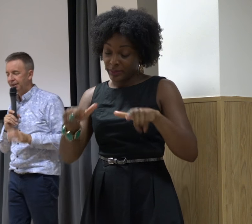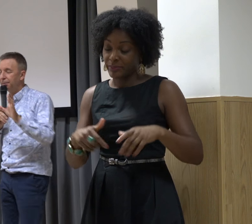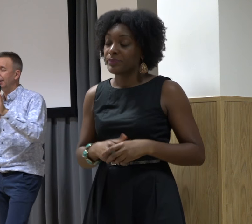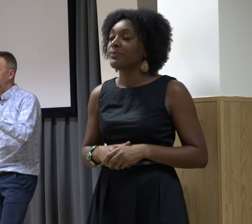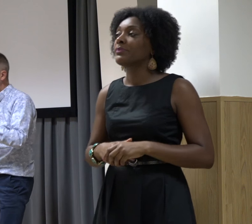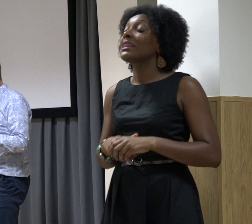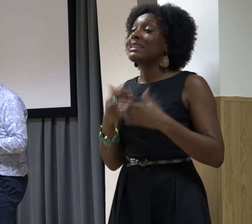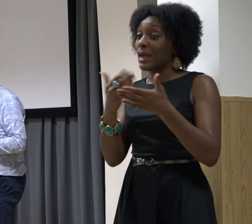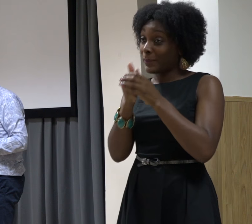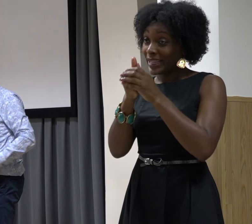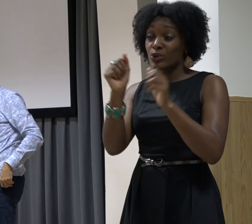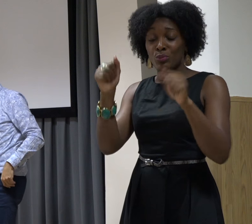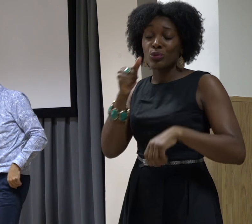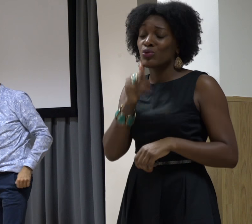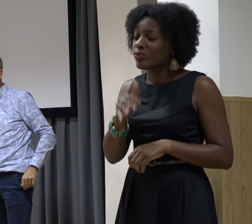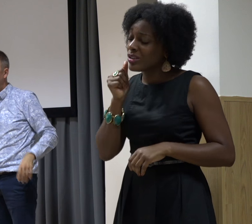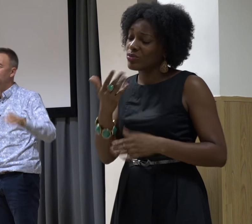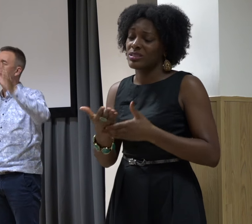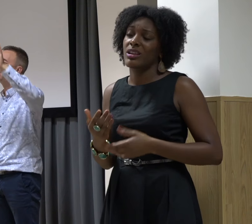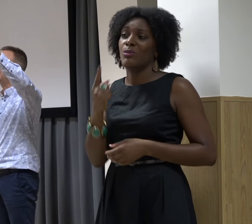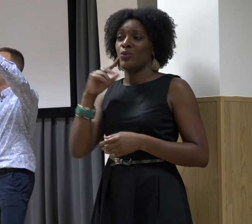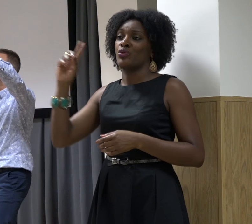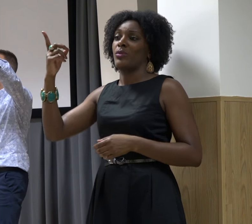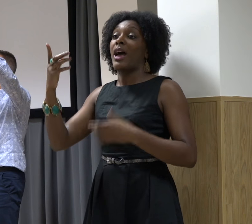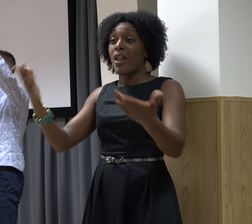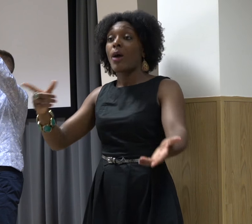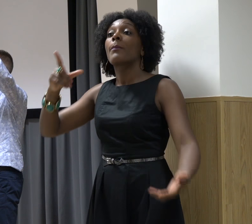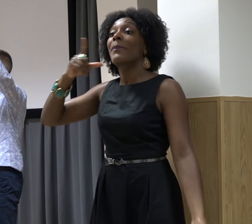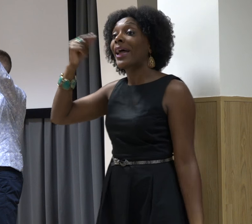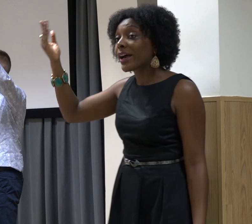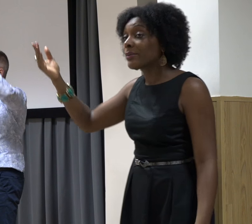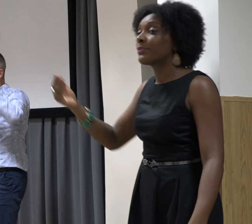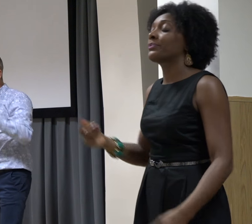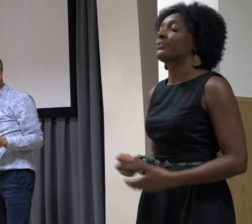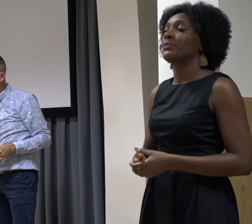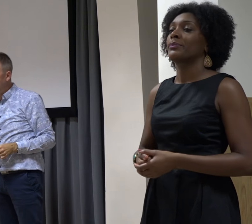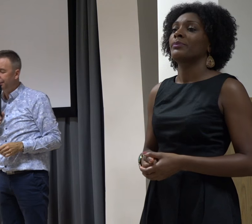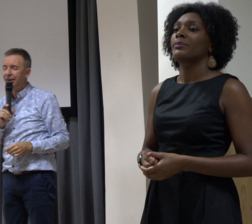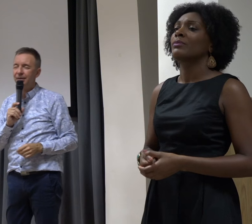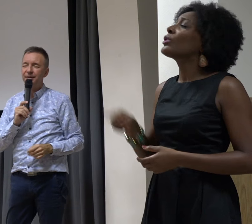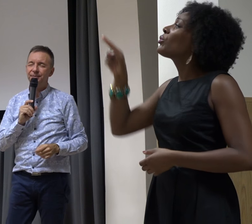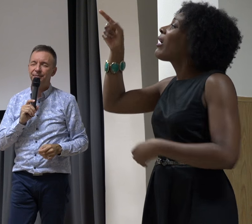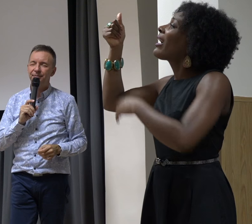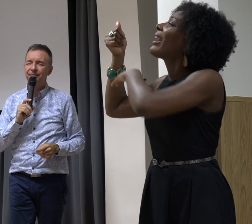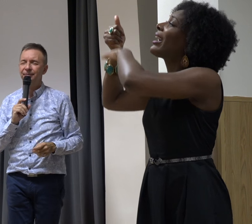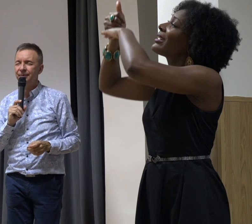Et c'est une prière que tu peux faire chaque jour pour le Seigneur. Et on lui dit, Père, que ton règne